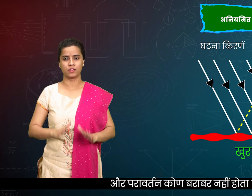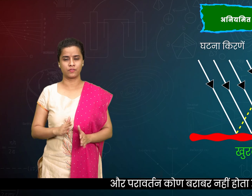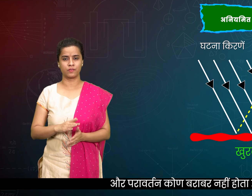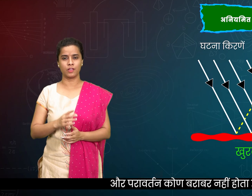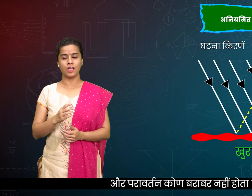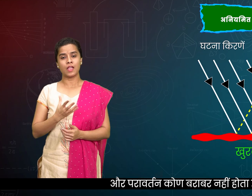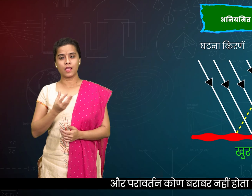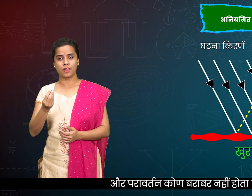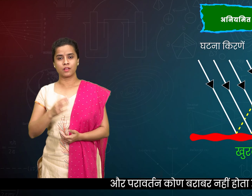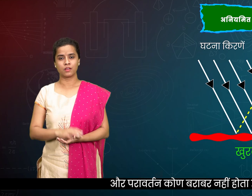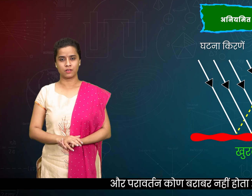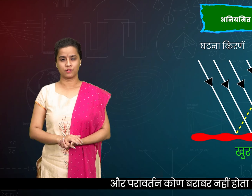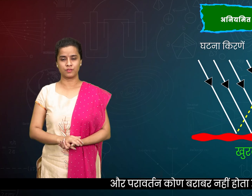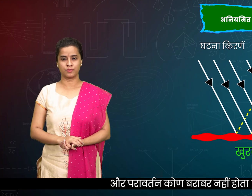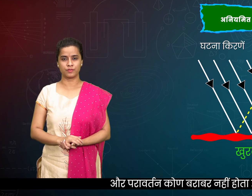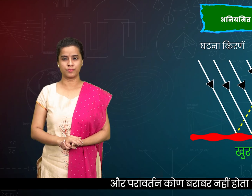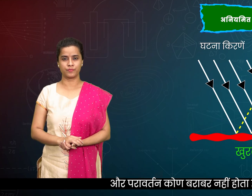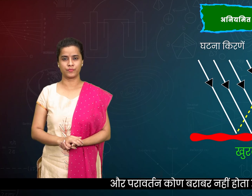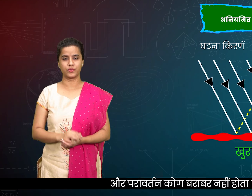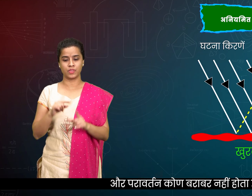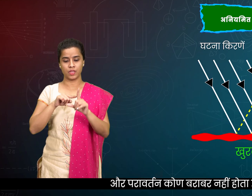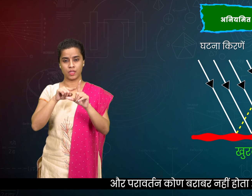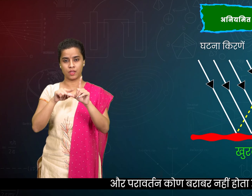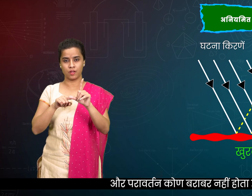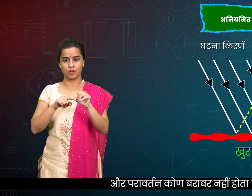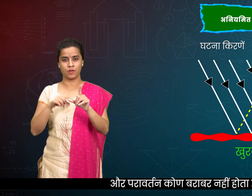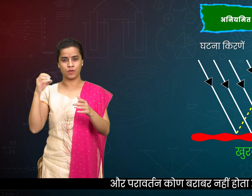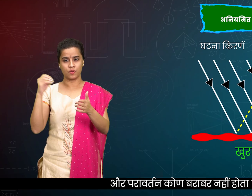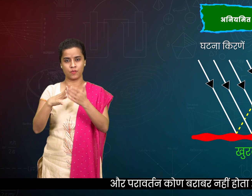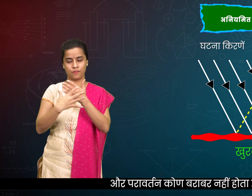और परावर्तन कोण बराबर नहीं होता है।